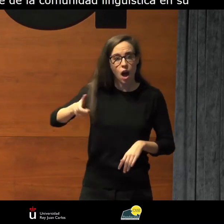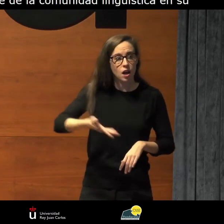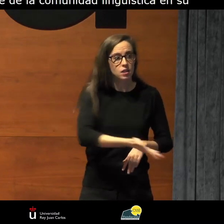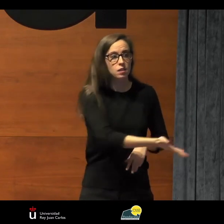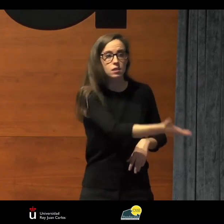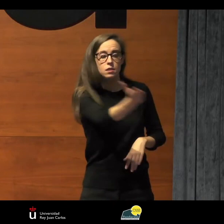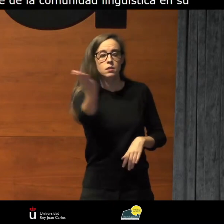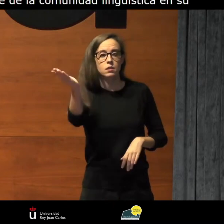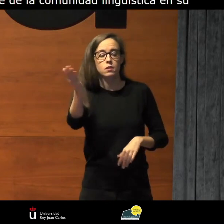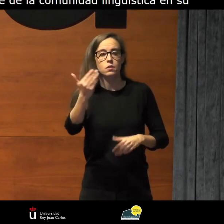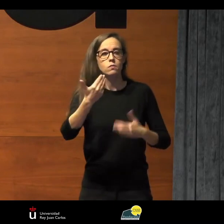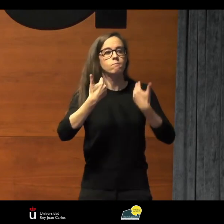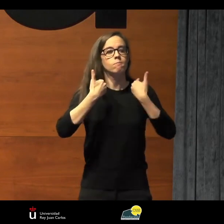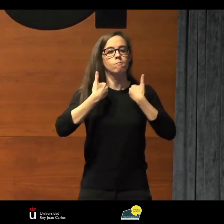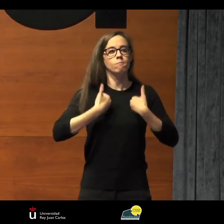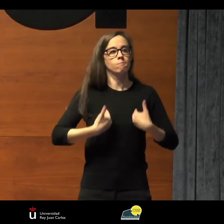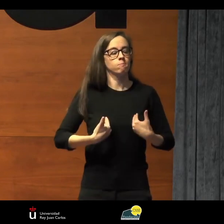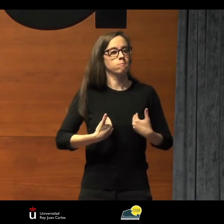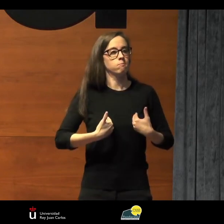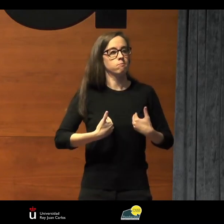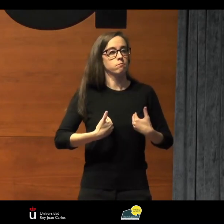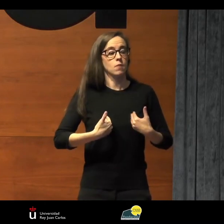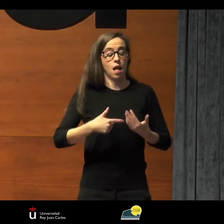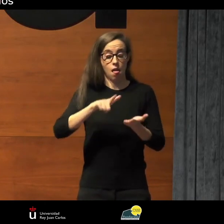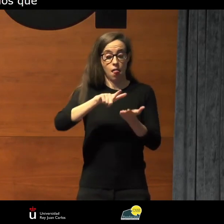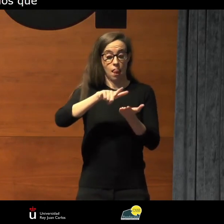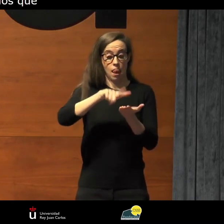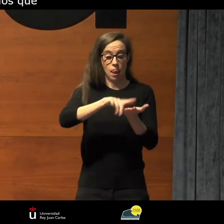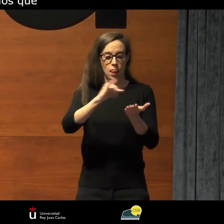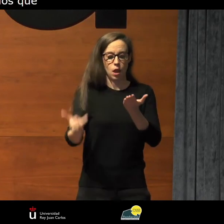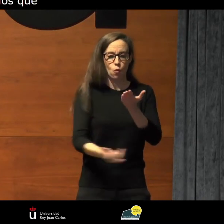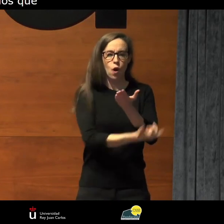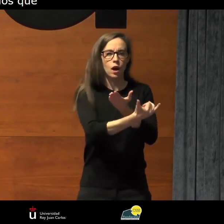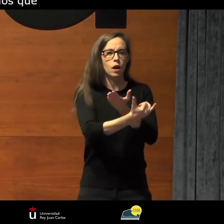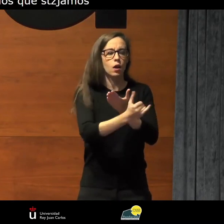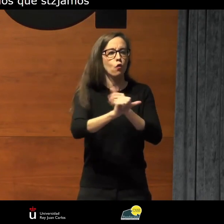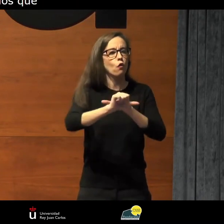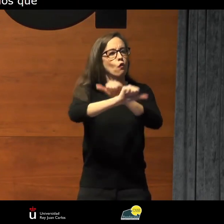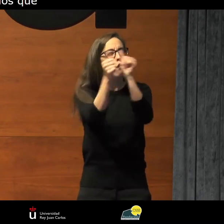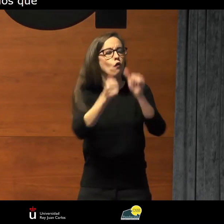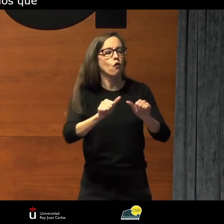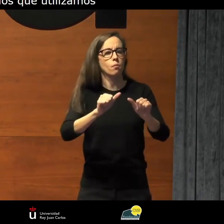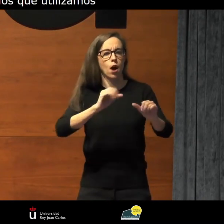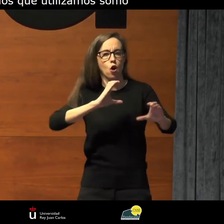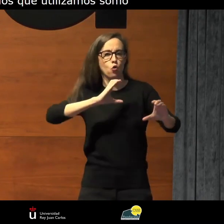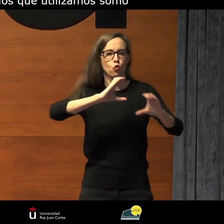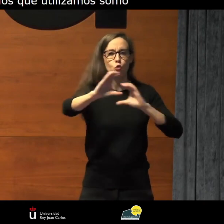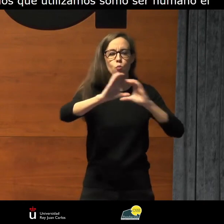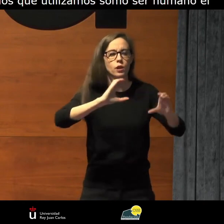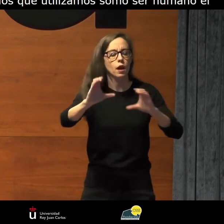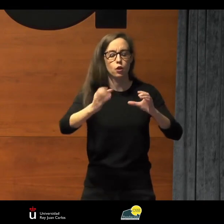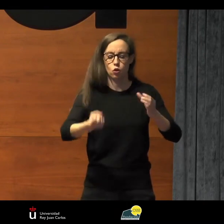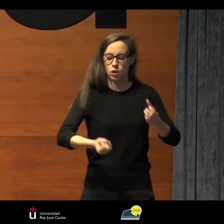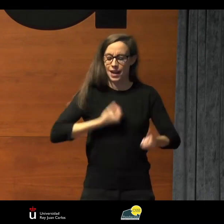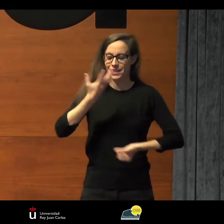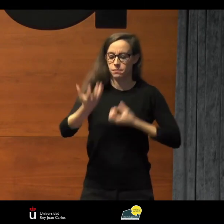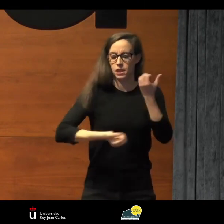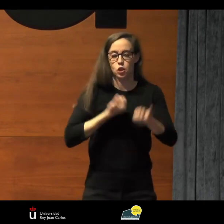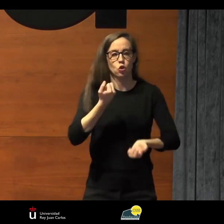seres humanos, el lenguaje como arma comunicativa, como arma de expresión de